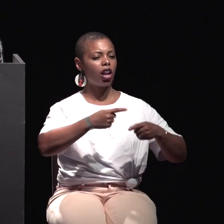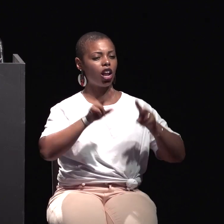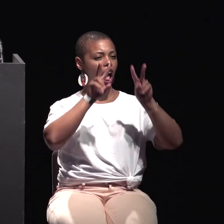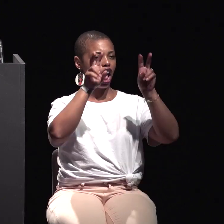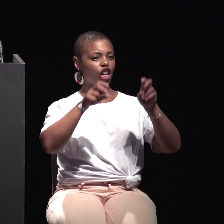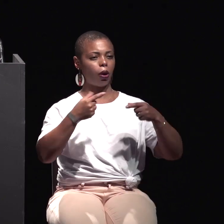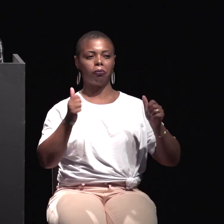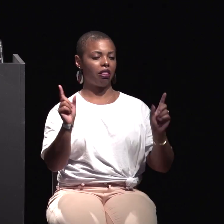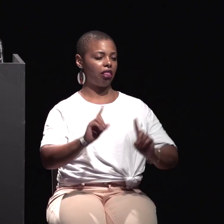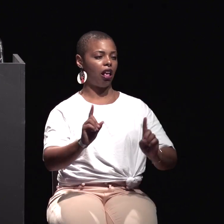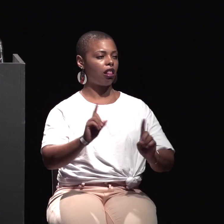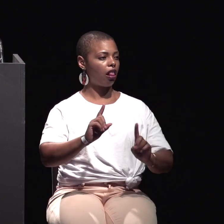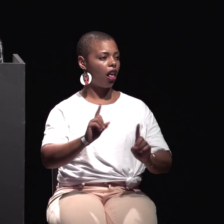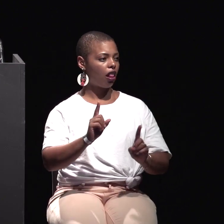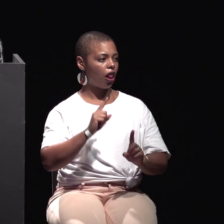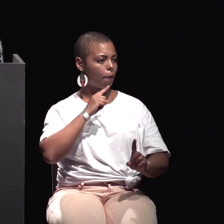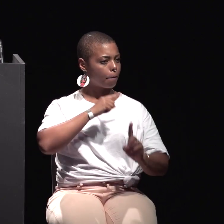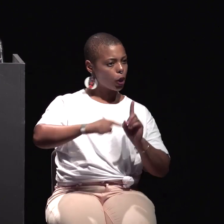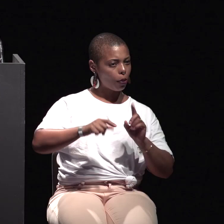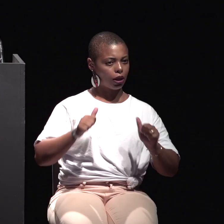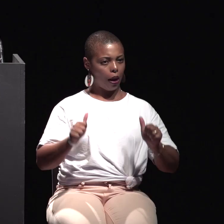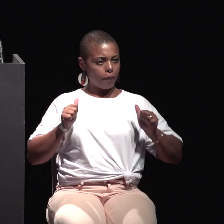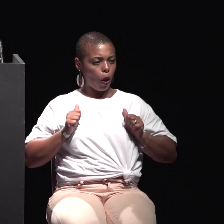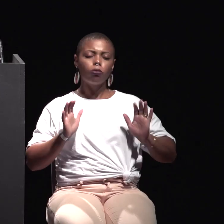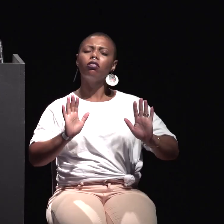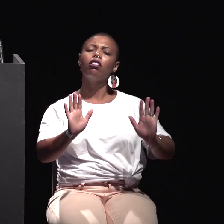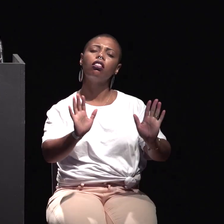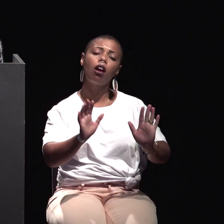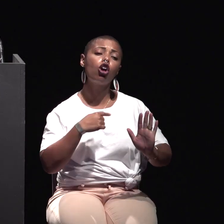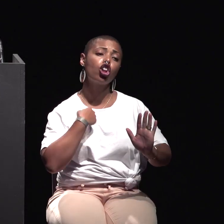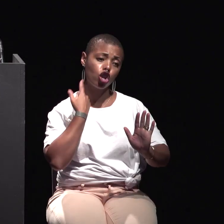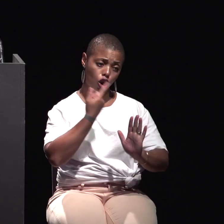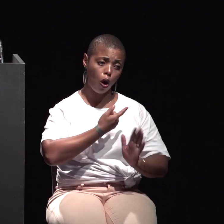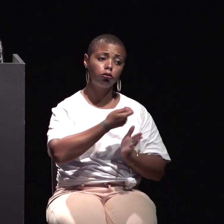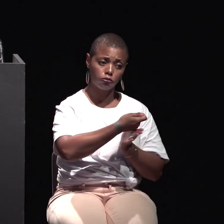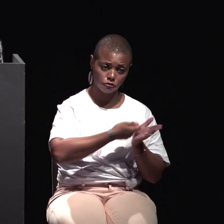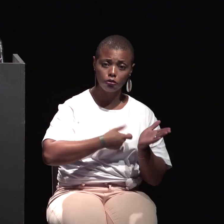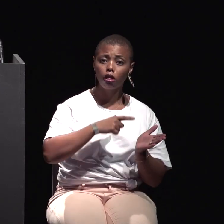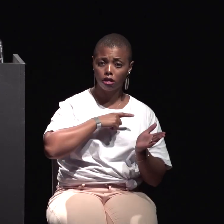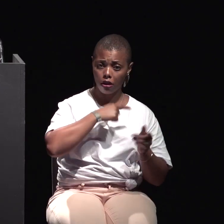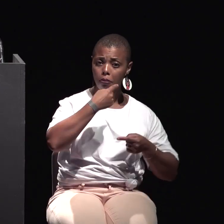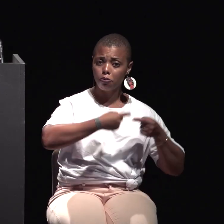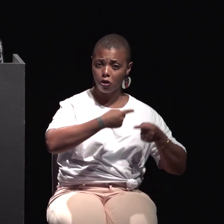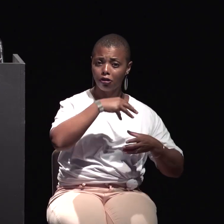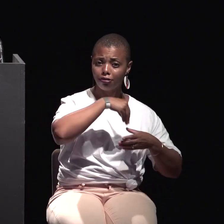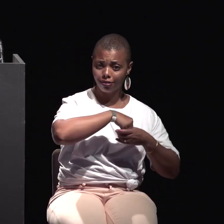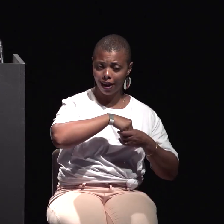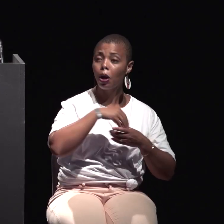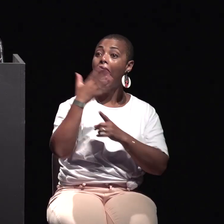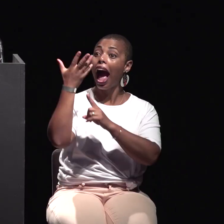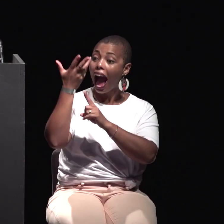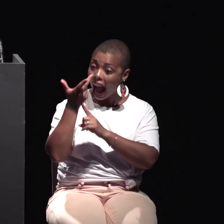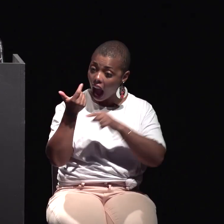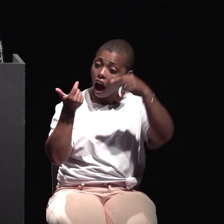texto é essencialmente político. A arte é algo essencialmente político.